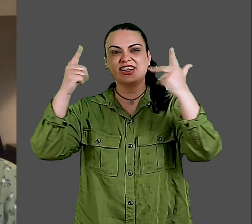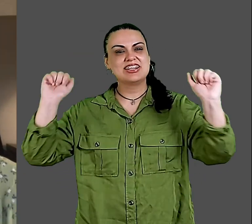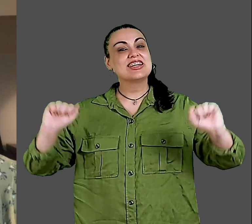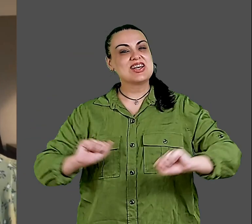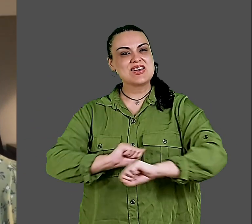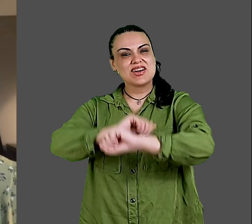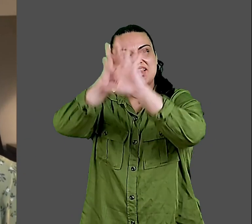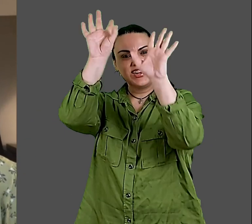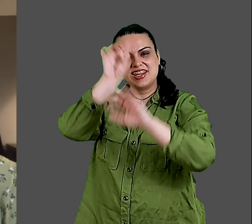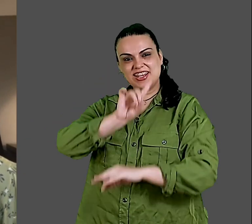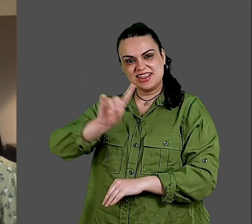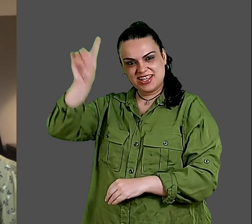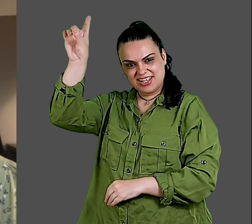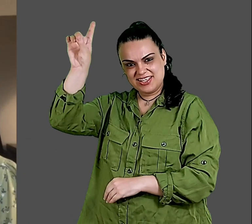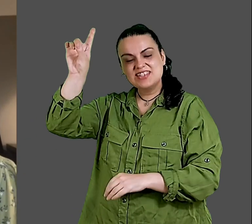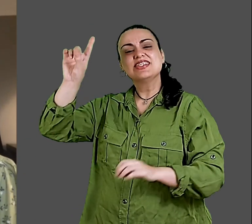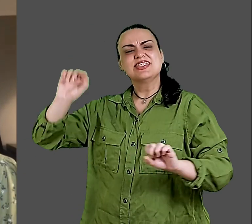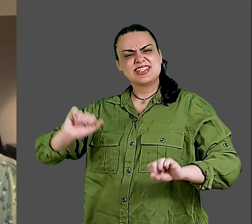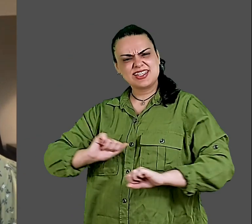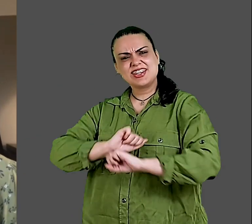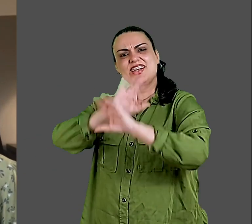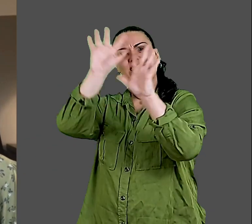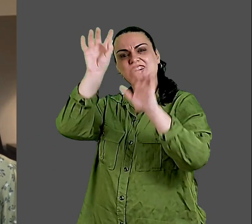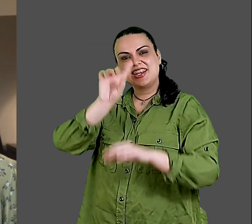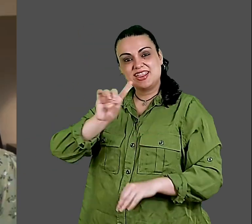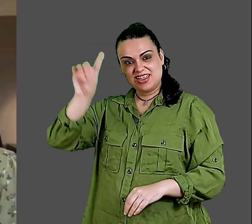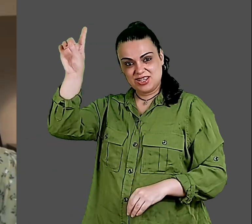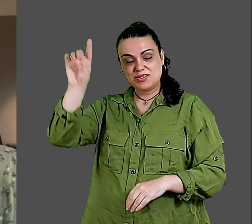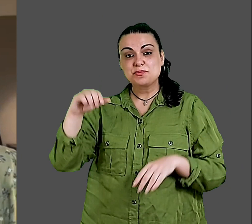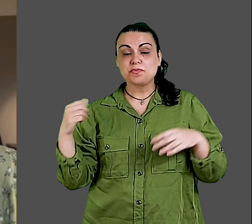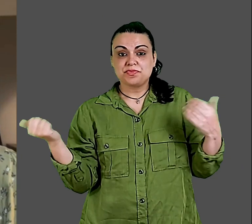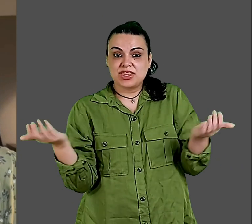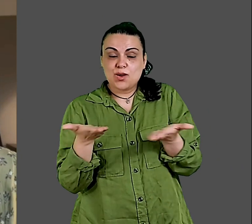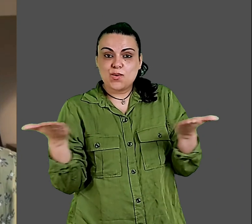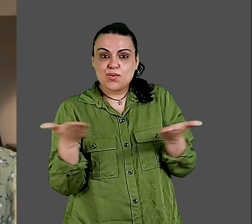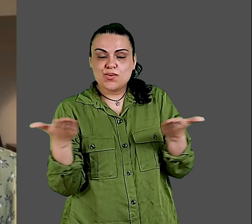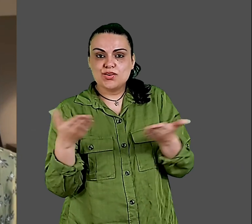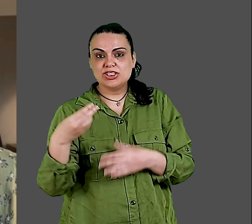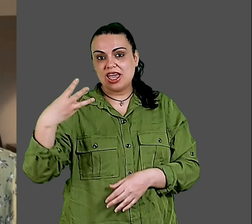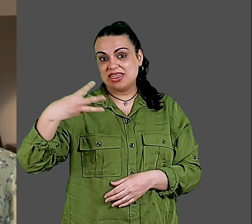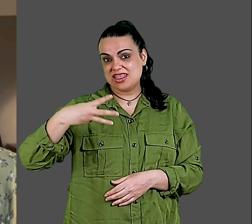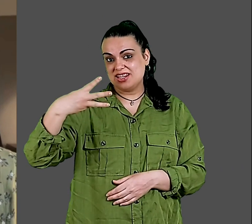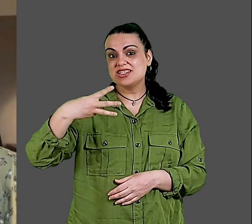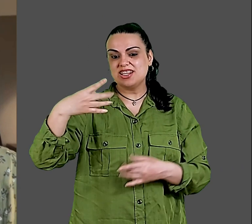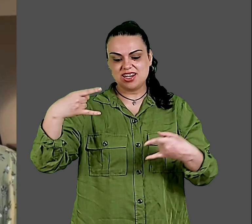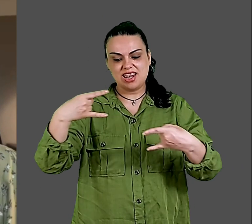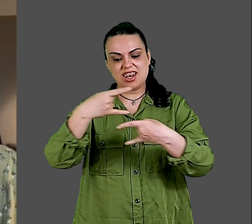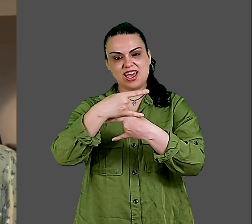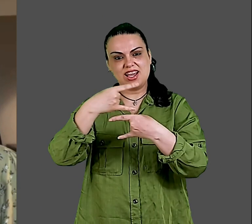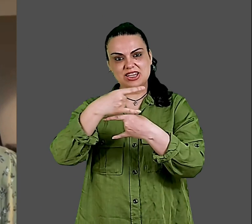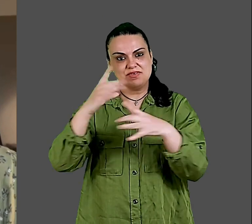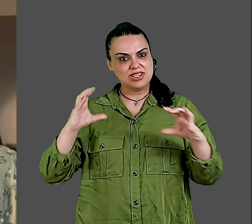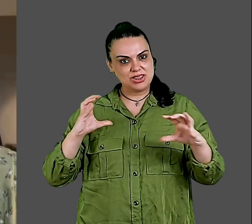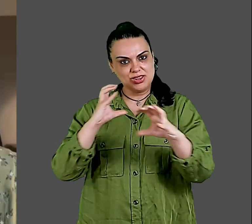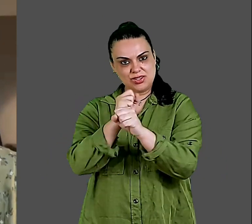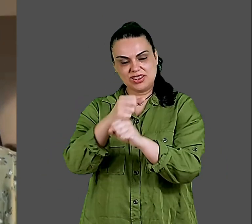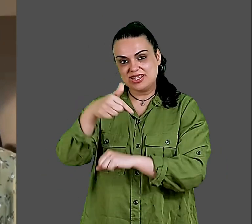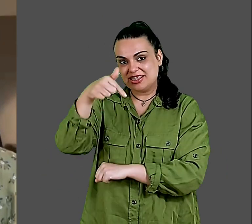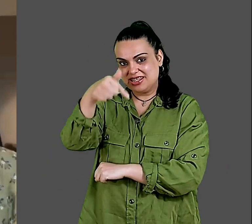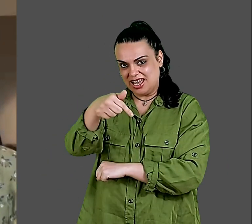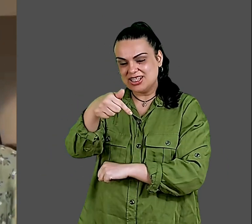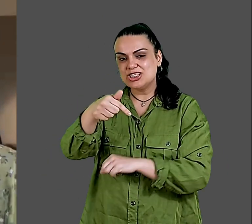Maravilha, glória a Deus. Glória a Deus. Estamos hoje na terceira live